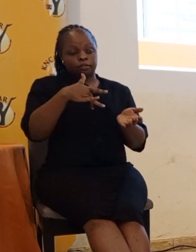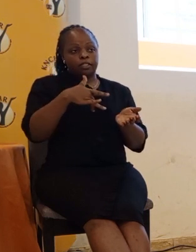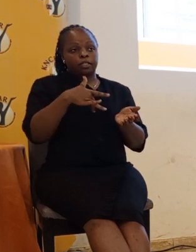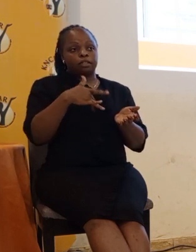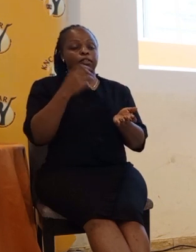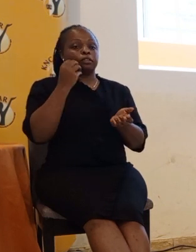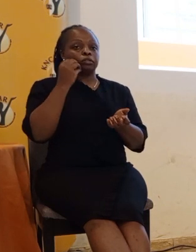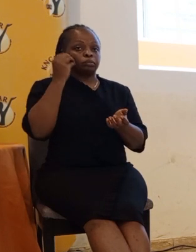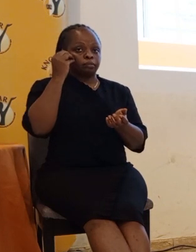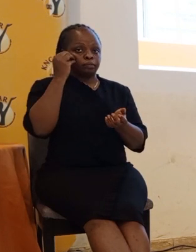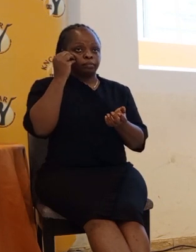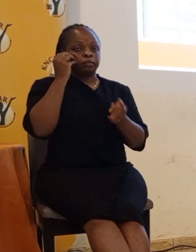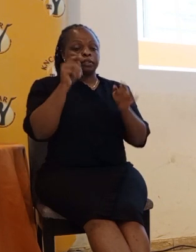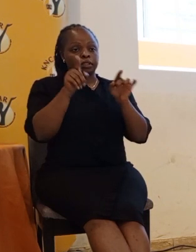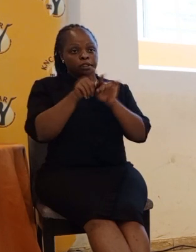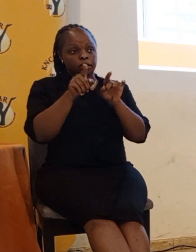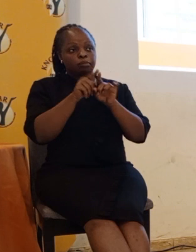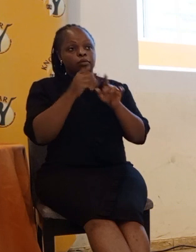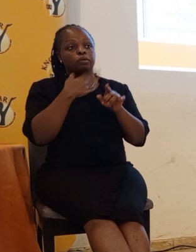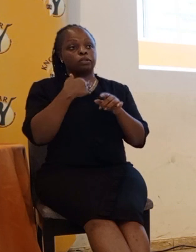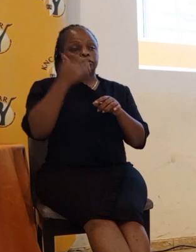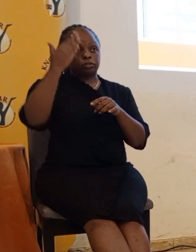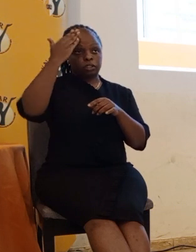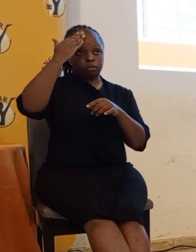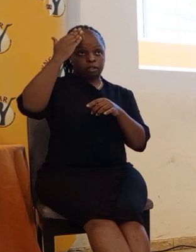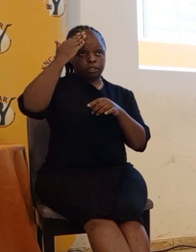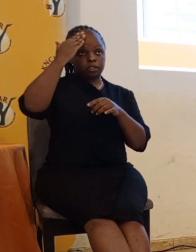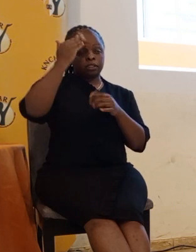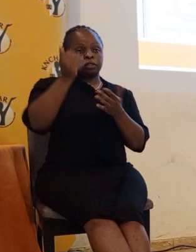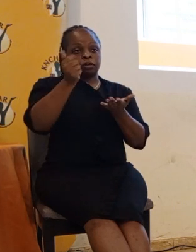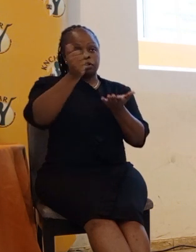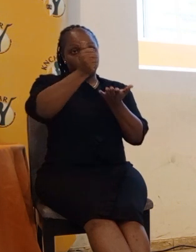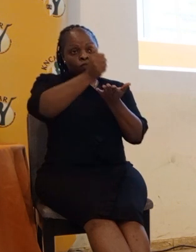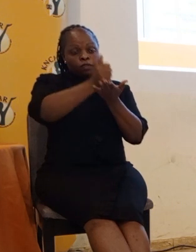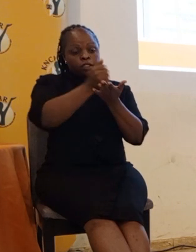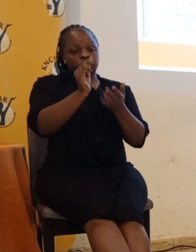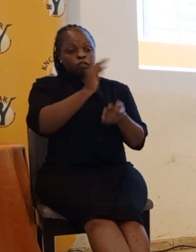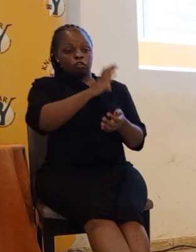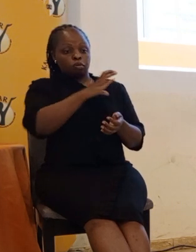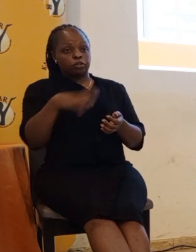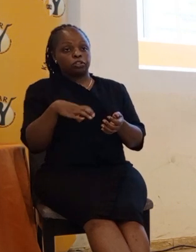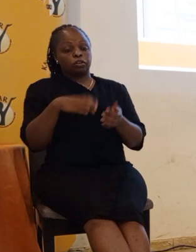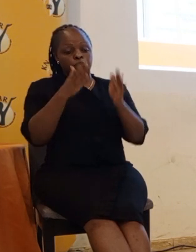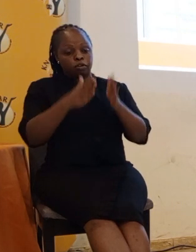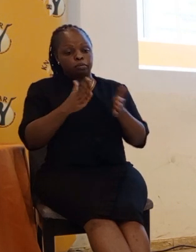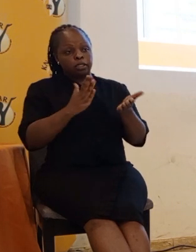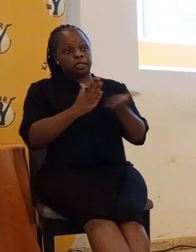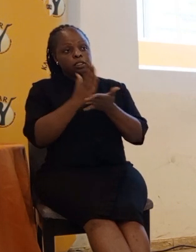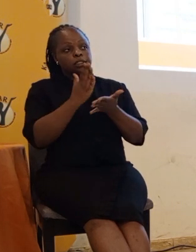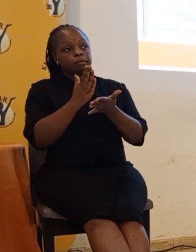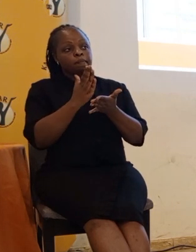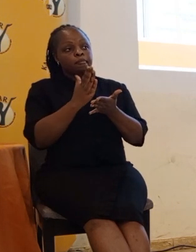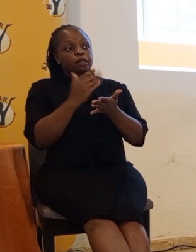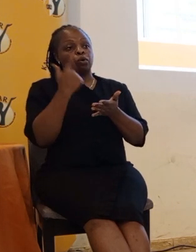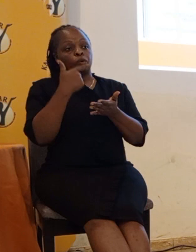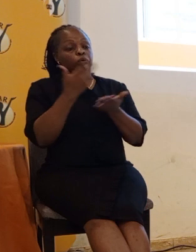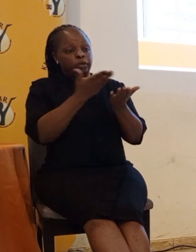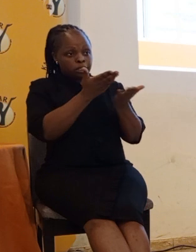huko nyumbani. Na pia niwatambue wale maafisa wa Tume ya Kutetea Haki za Binadamu ambaye